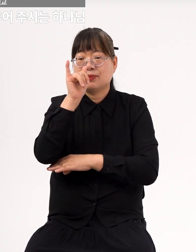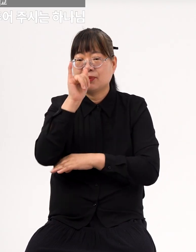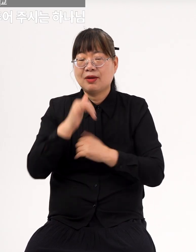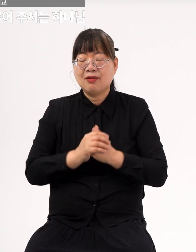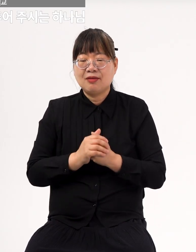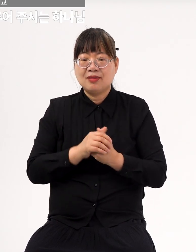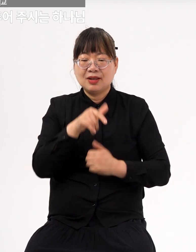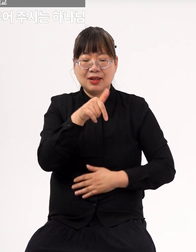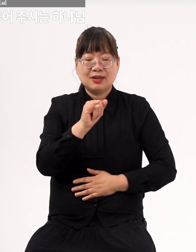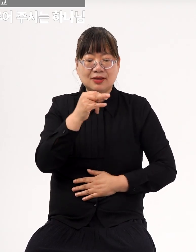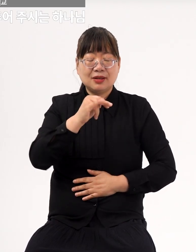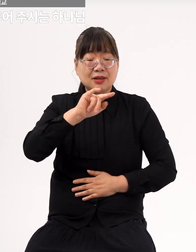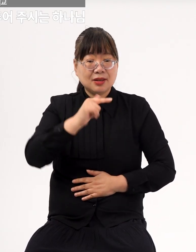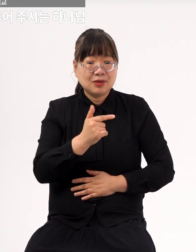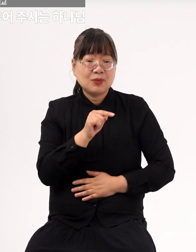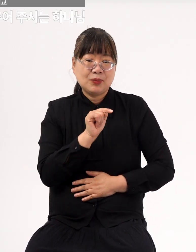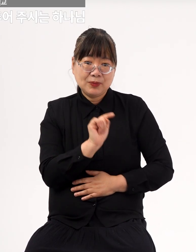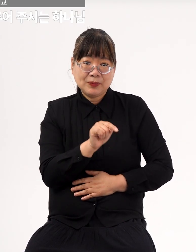기드온은